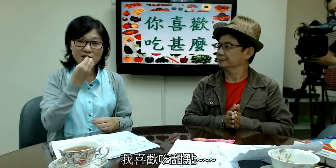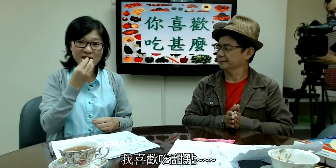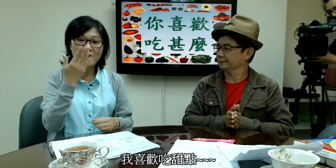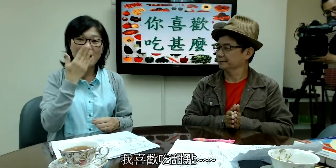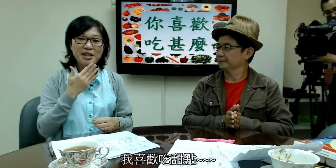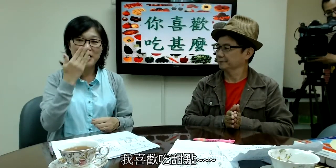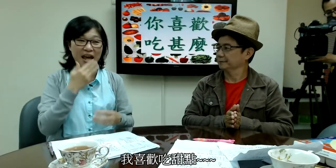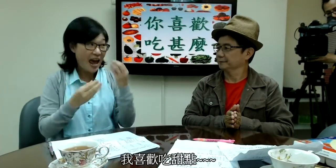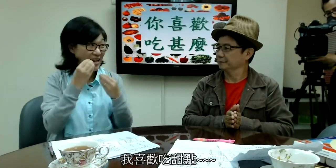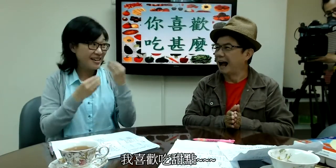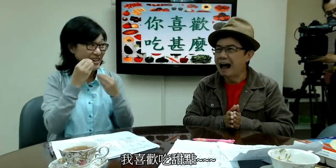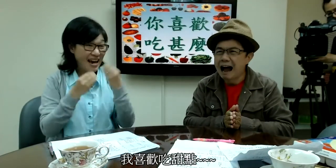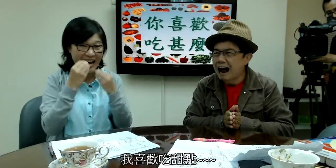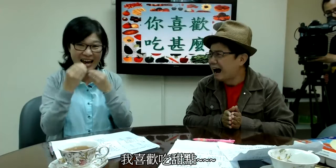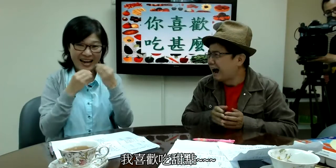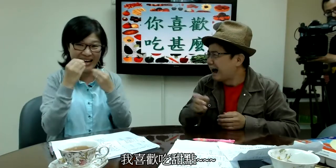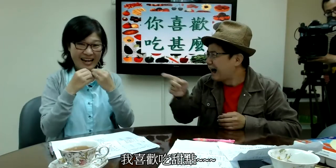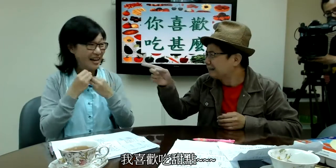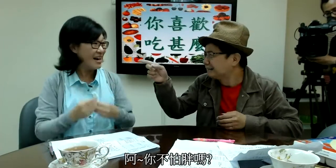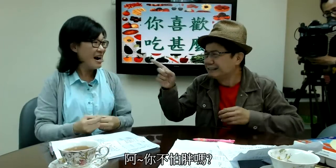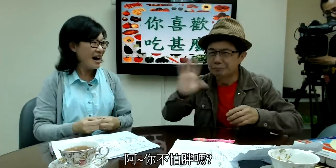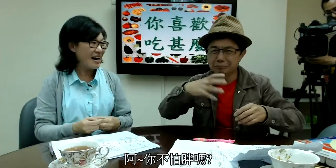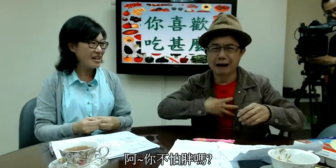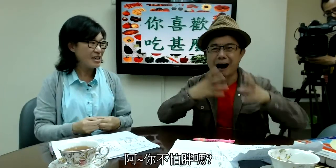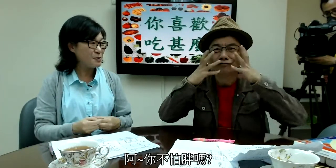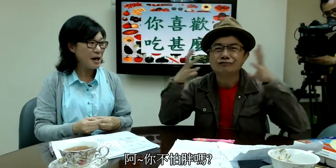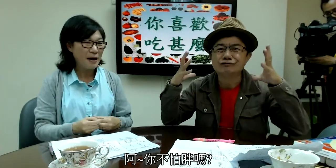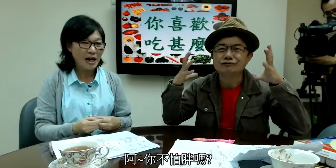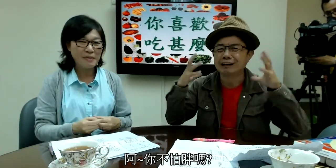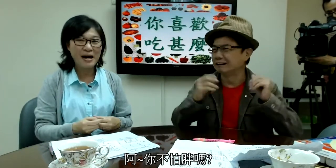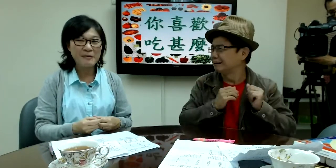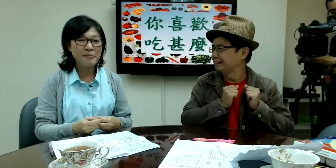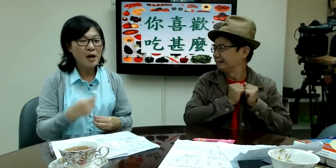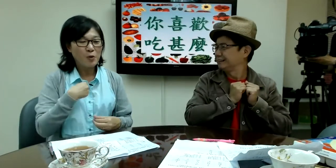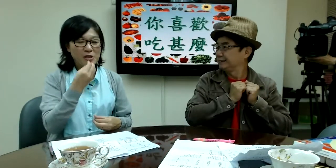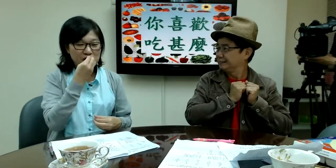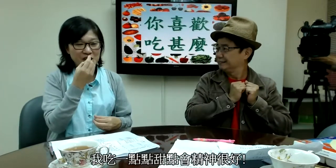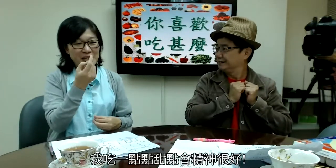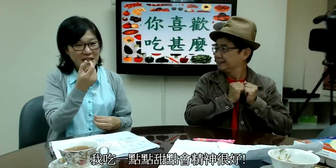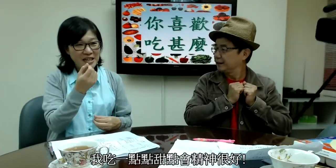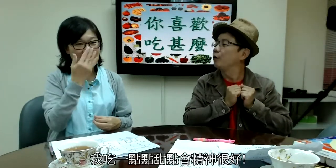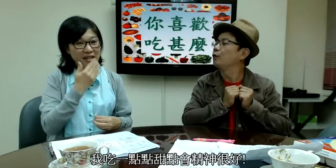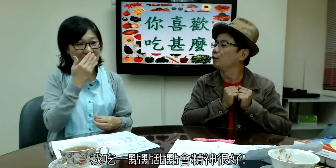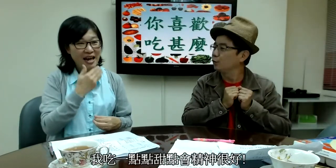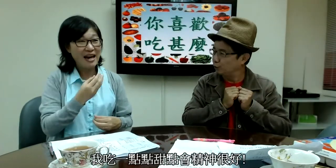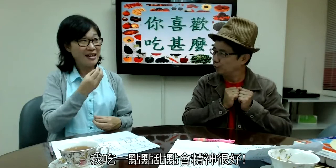吃甜点。啊，你不怕胖吗？我吃一点点甜